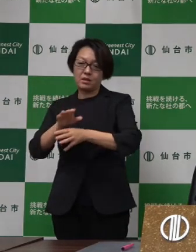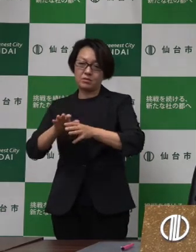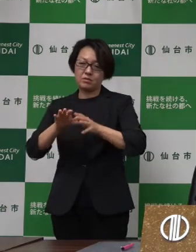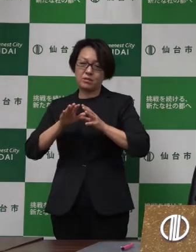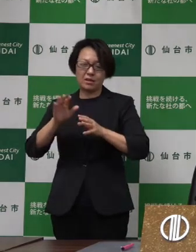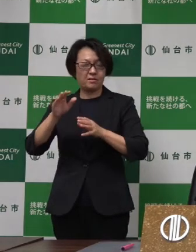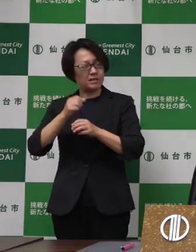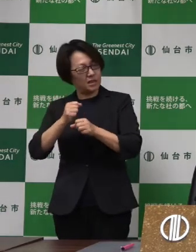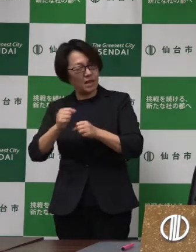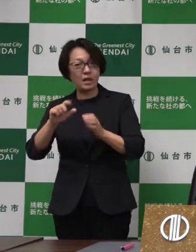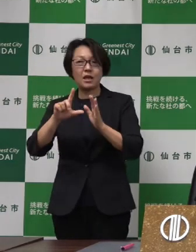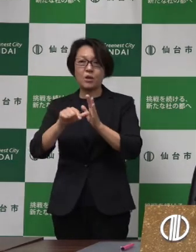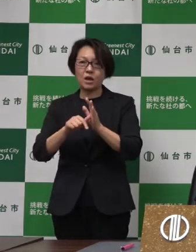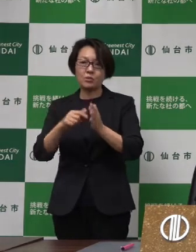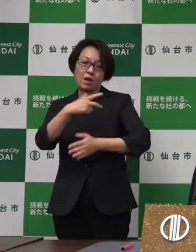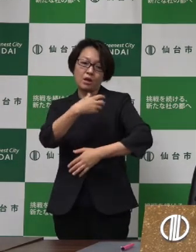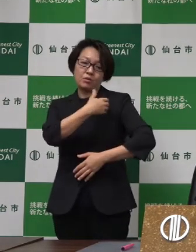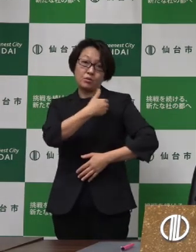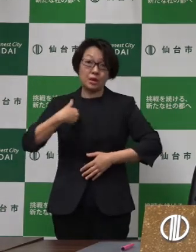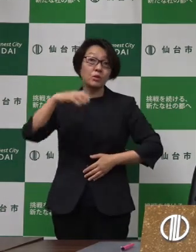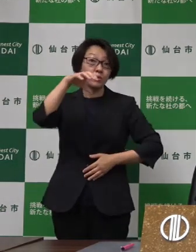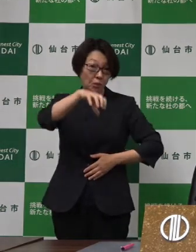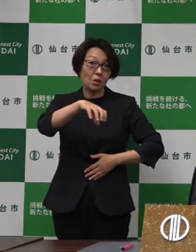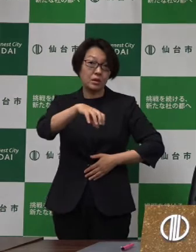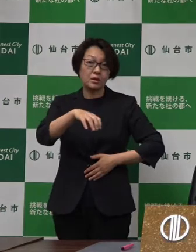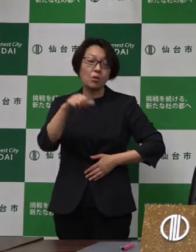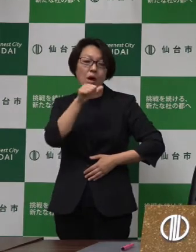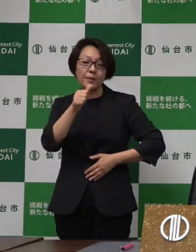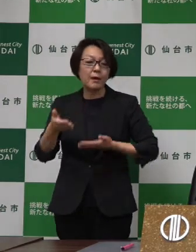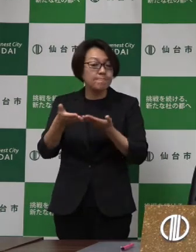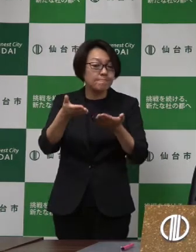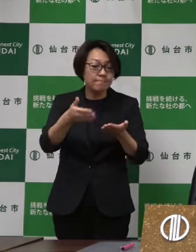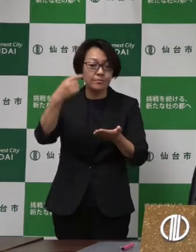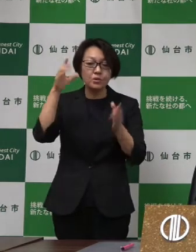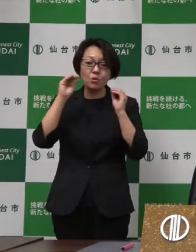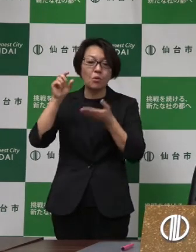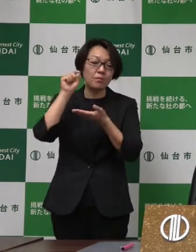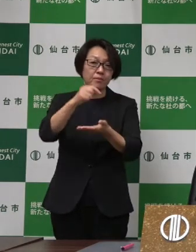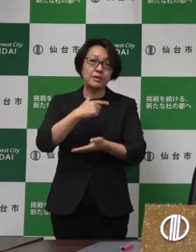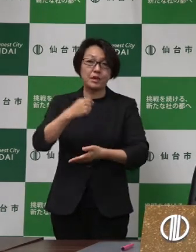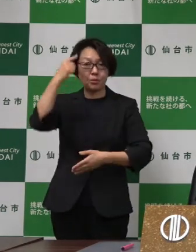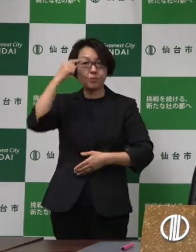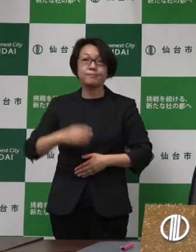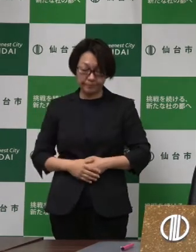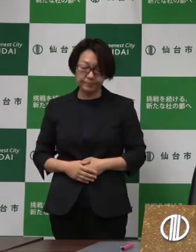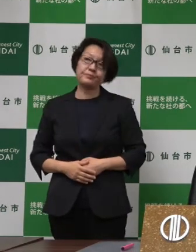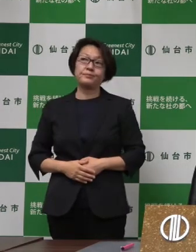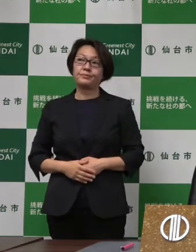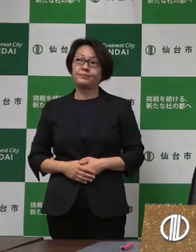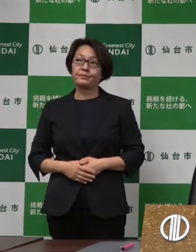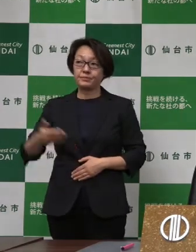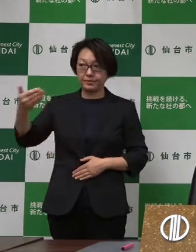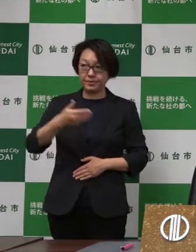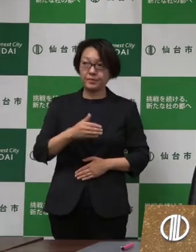能なのかという情報を共有した上で、妊婦さんにはご案内させていただきたいというふうに思います。ぜひご相談いただきたいと思います。